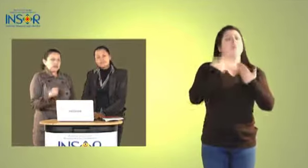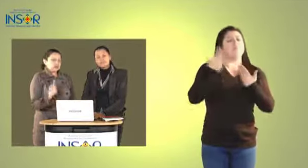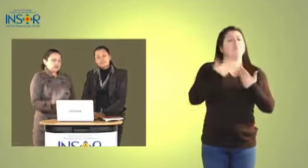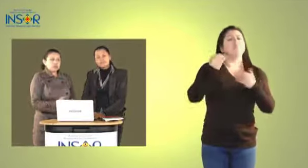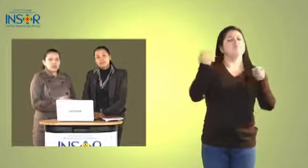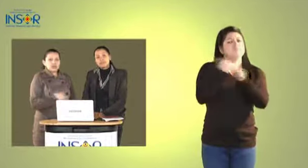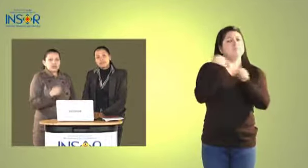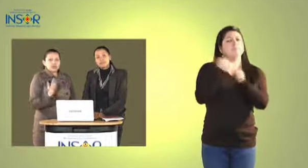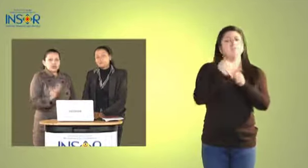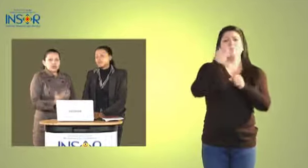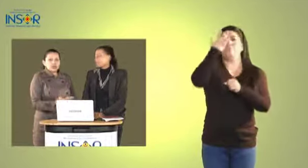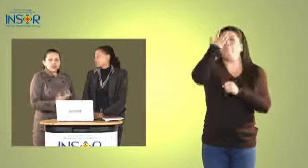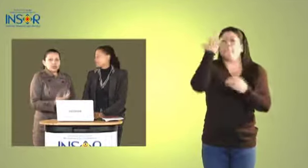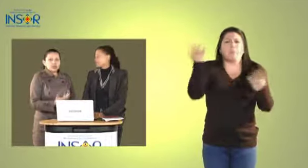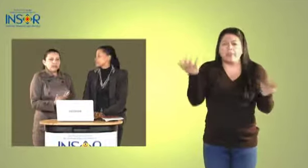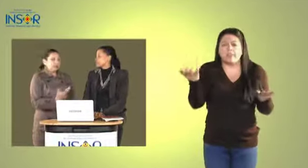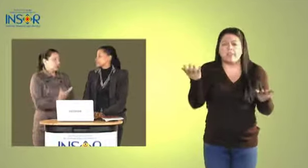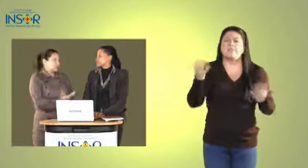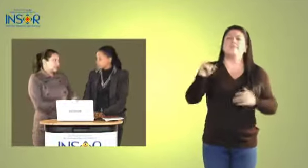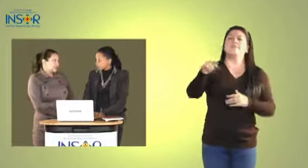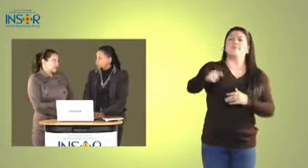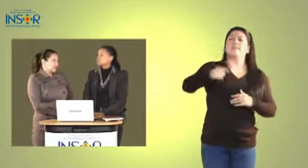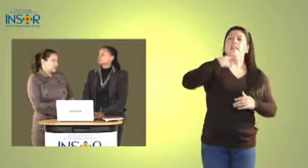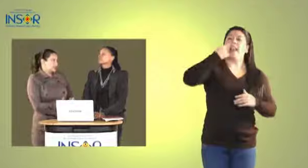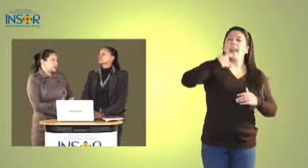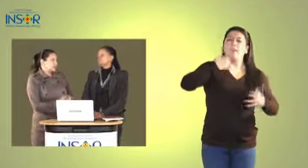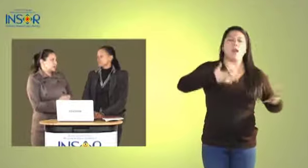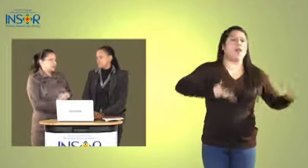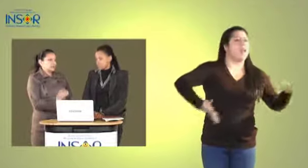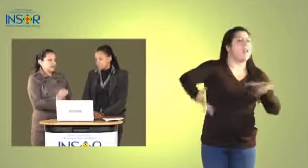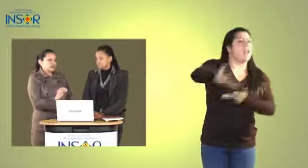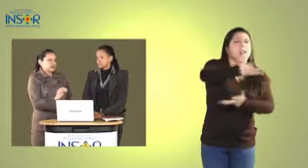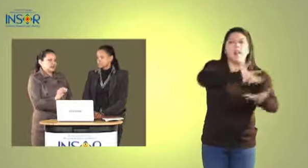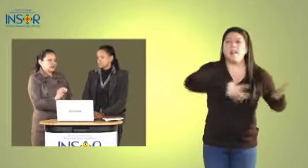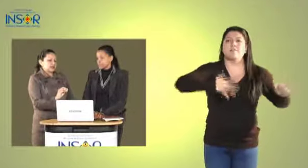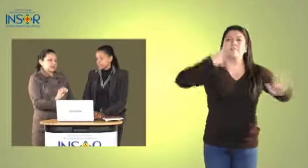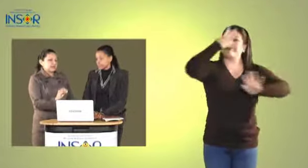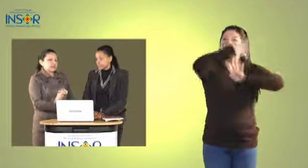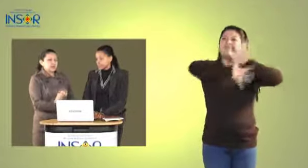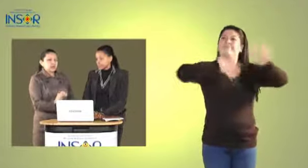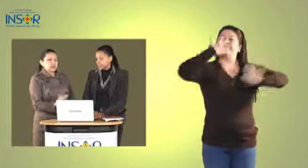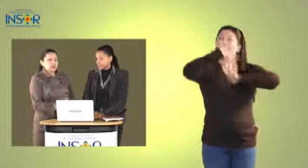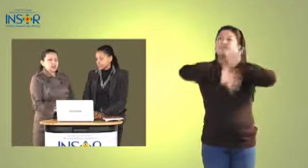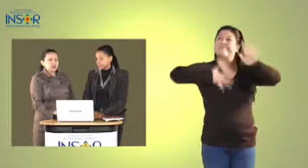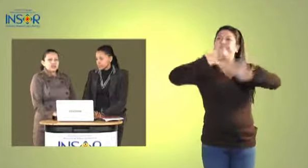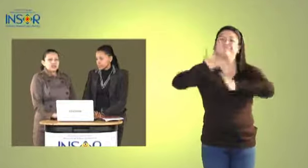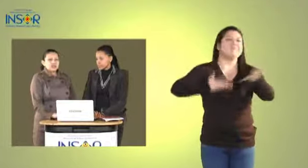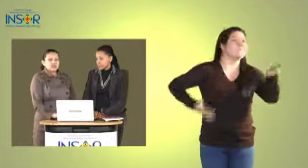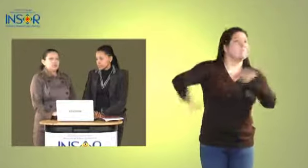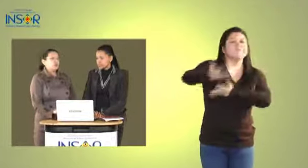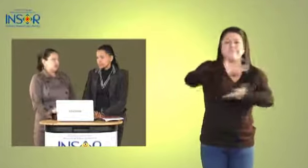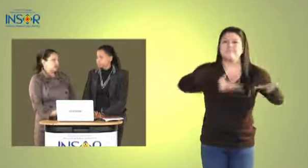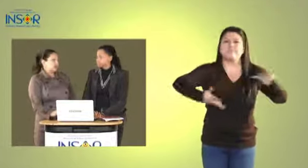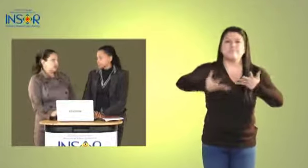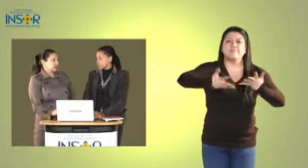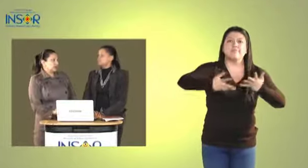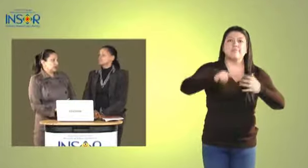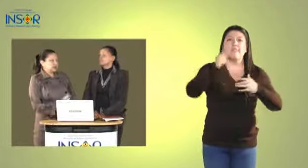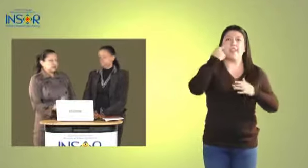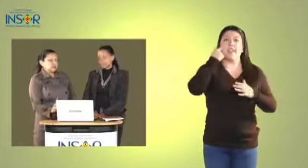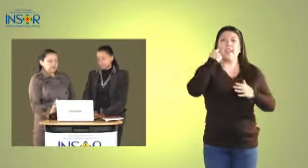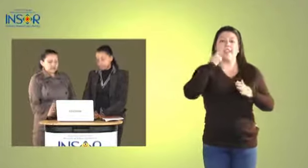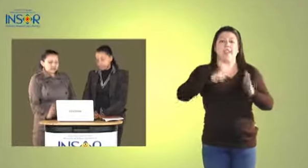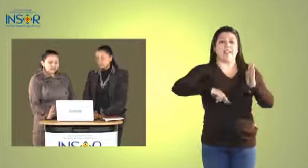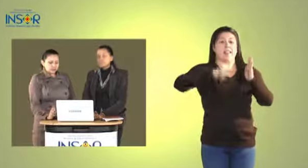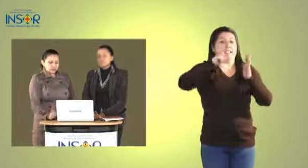la lengua circula cotidianamente, todo se hace en lengua de señas, entonces, y está percibida la lengua escrita como una segunda lengua, y